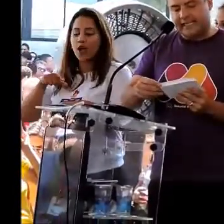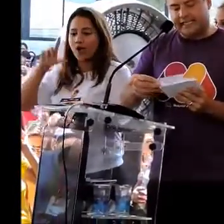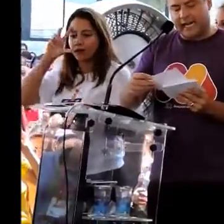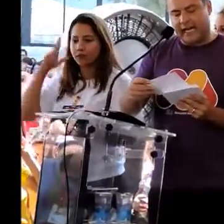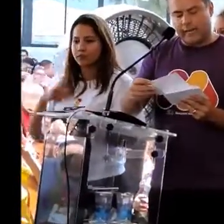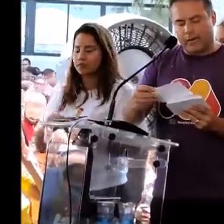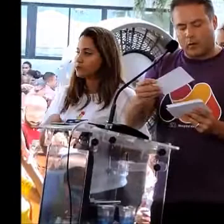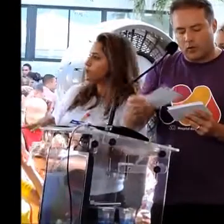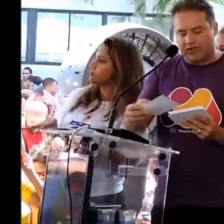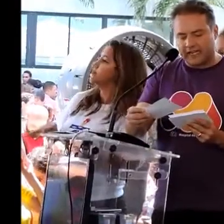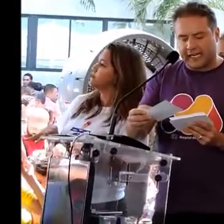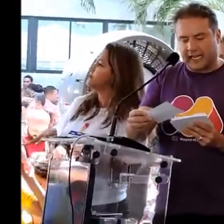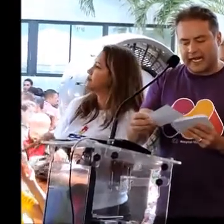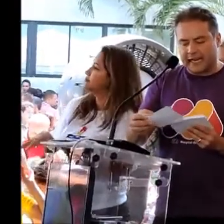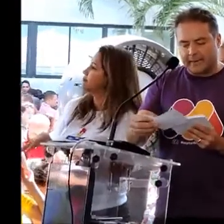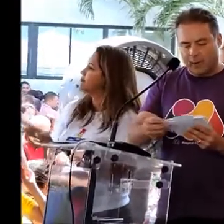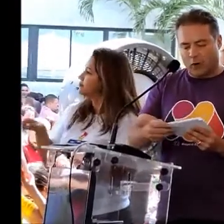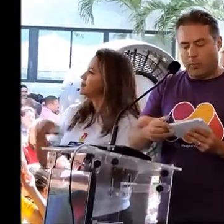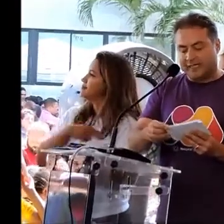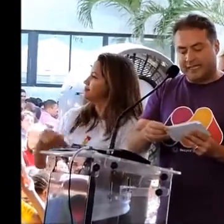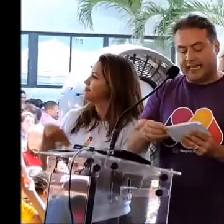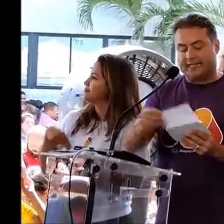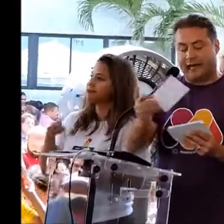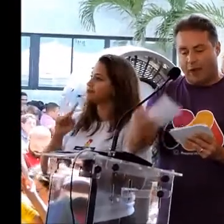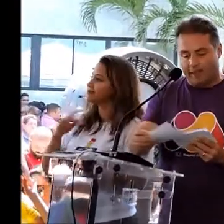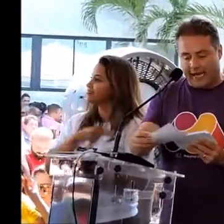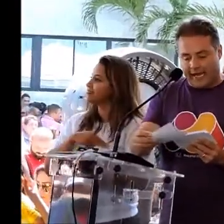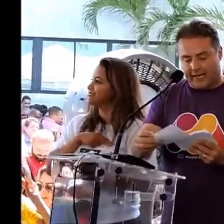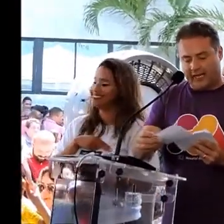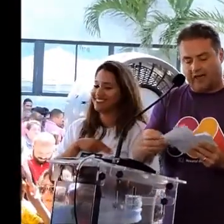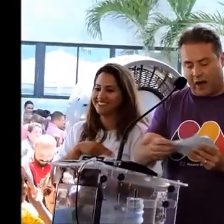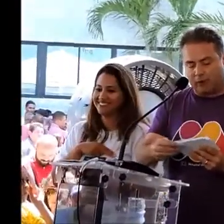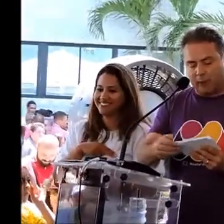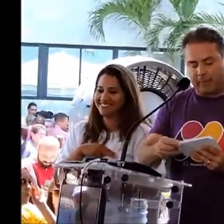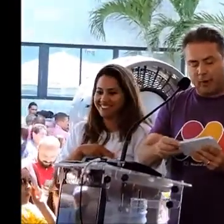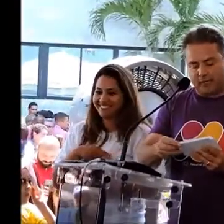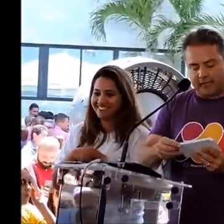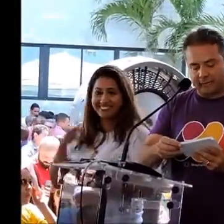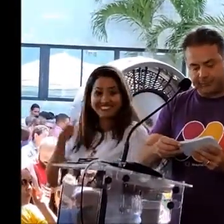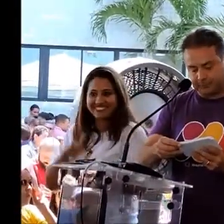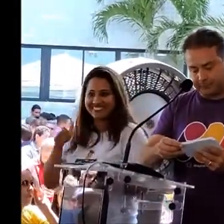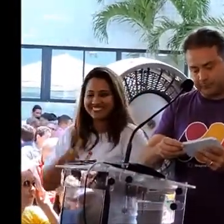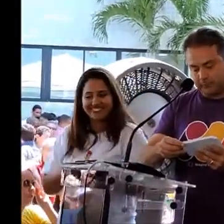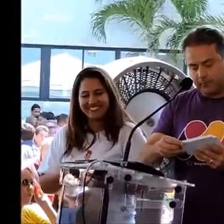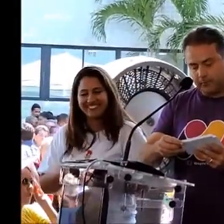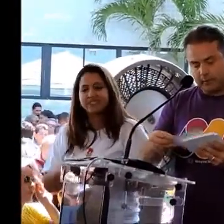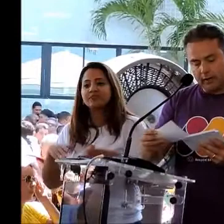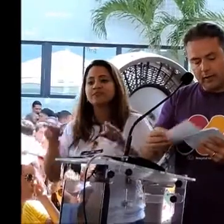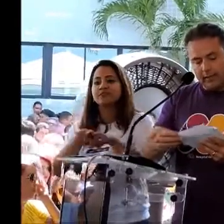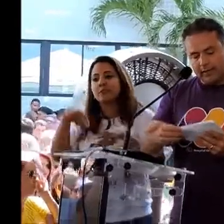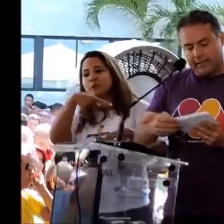o presidente da AMA, Hugo Vanderlei, o presidente da OAB, Nivaldo Barbosa,